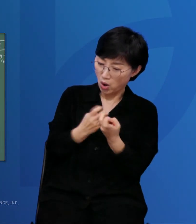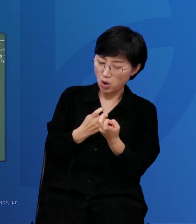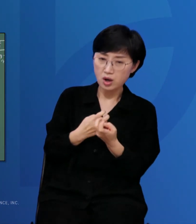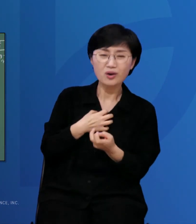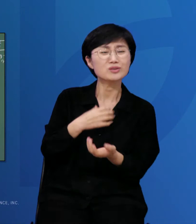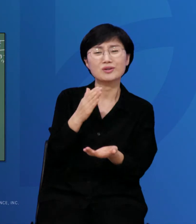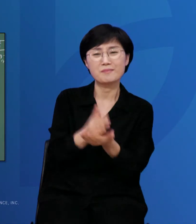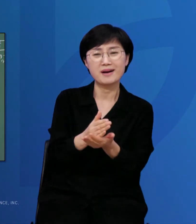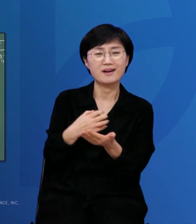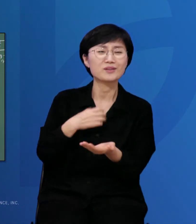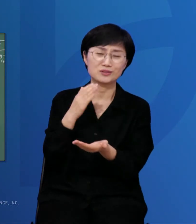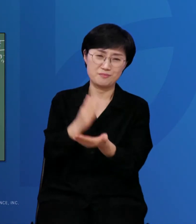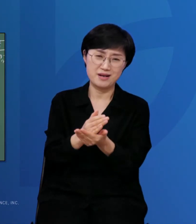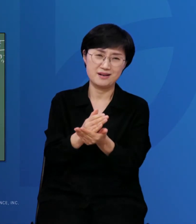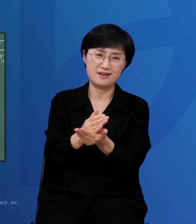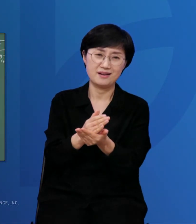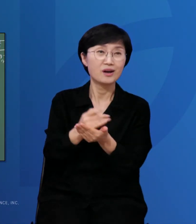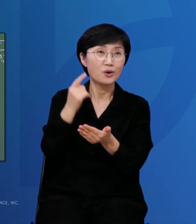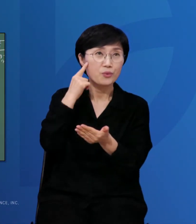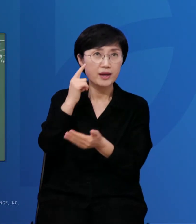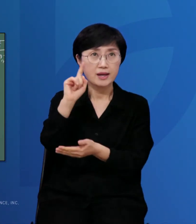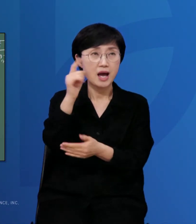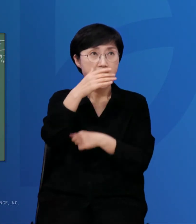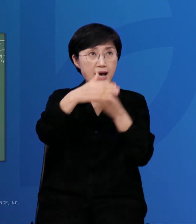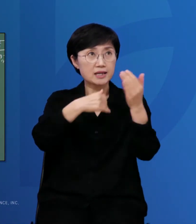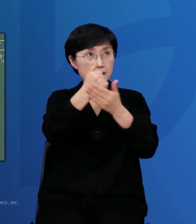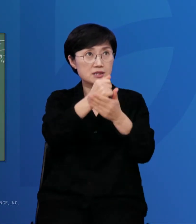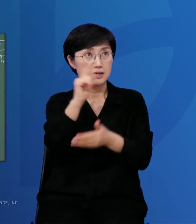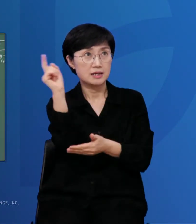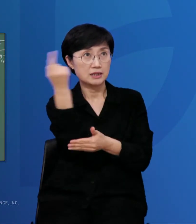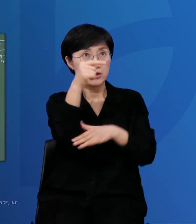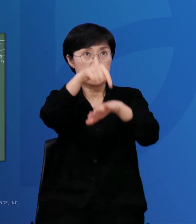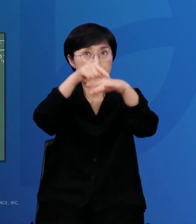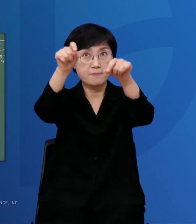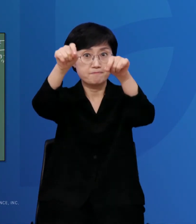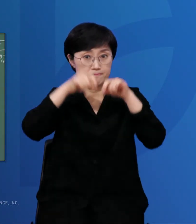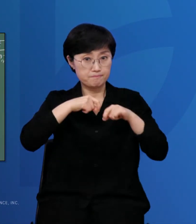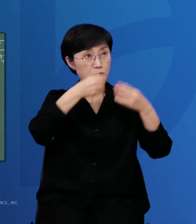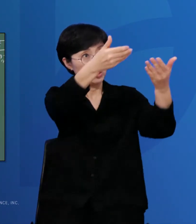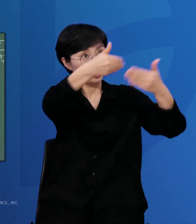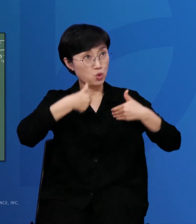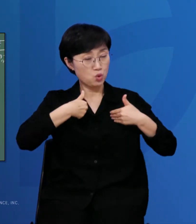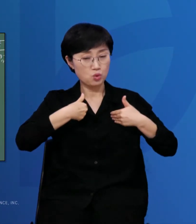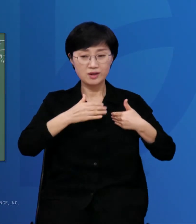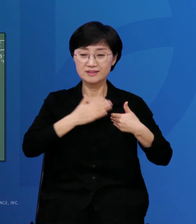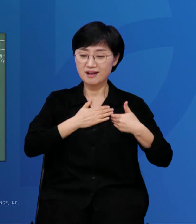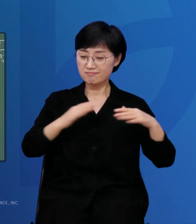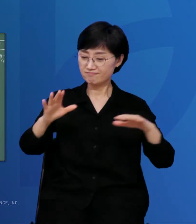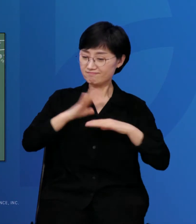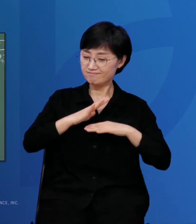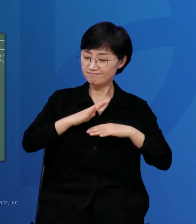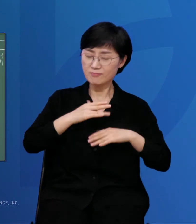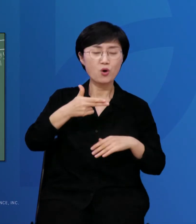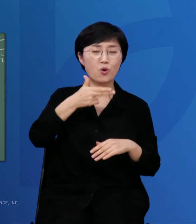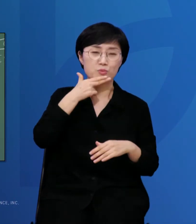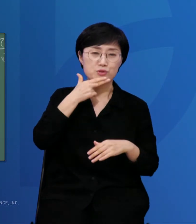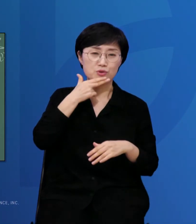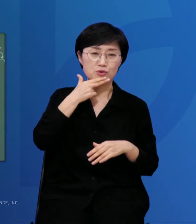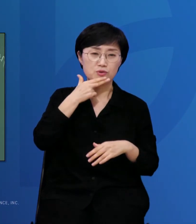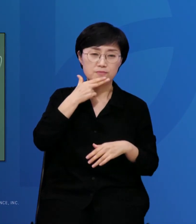各位，这个序论的部分是大祝福，但是这个部分我们一点都不用担心。 예, 하나님 여러분에게 다윗처럼 마음을 주셔버리면요, 여러분들은 두려울 게 없어요.